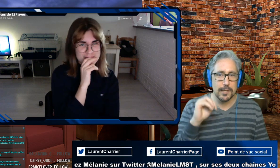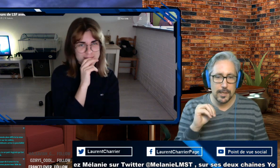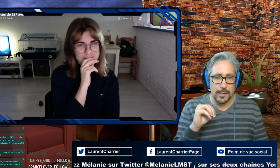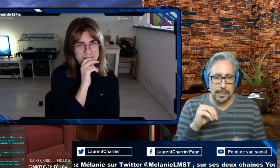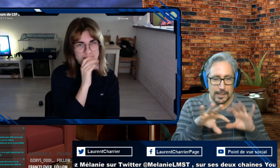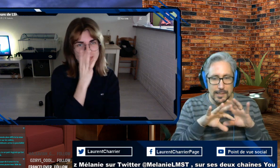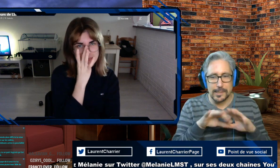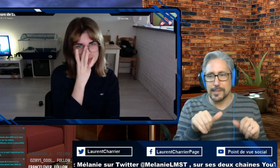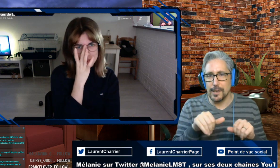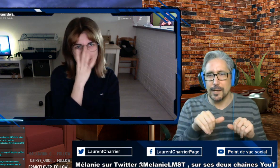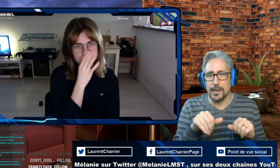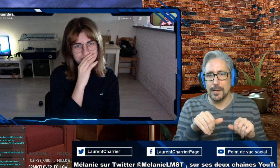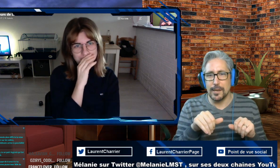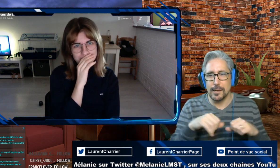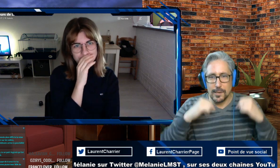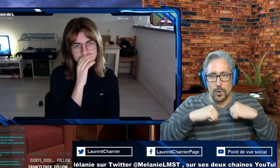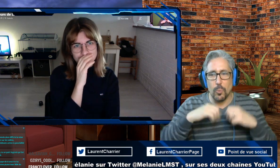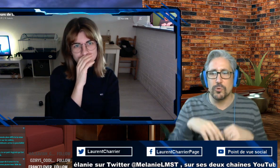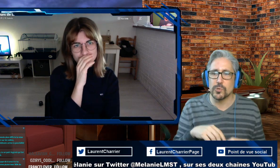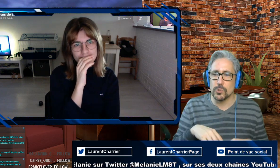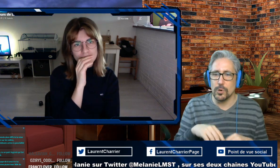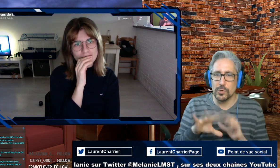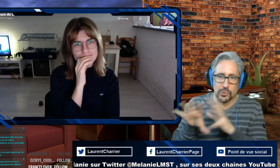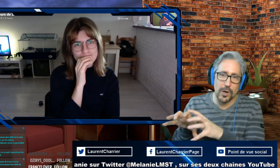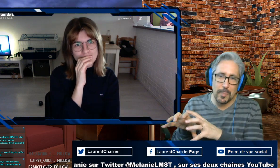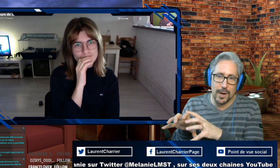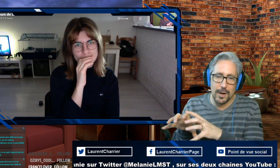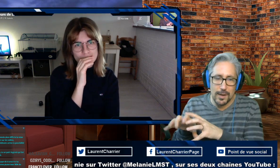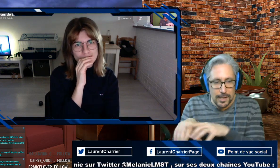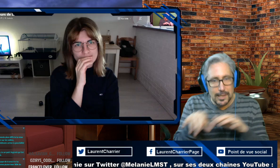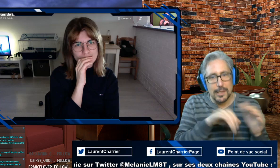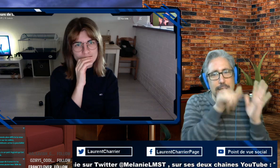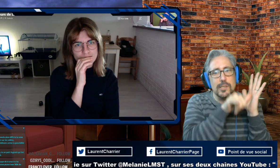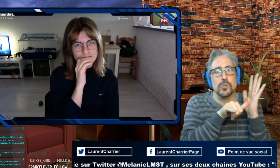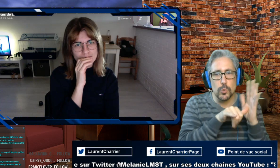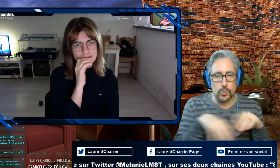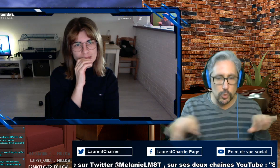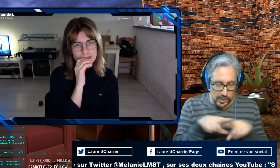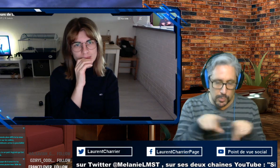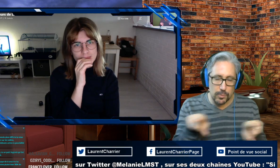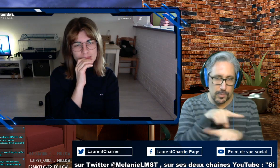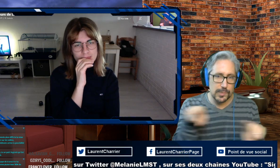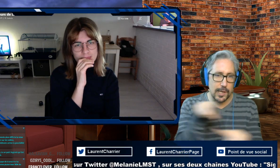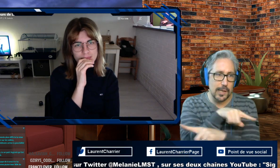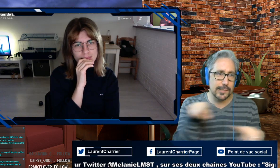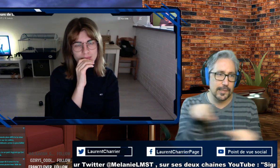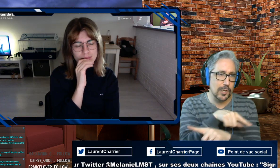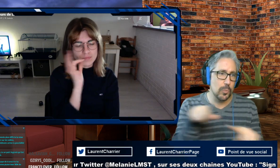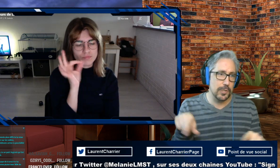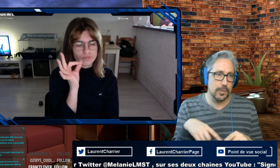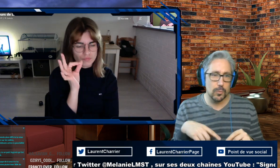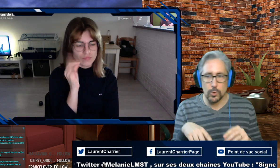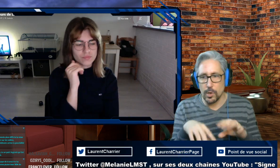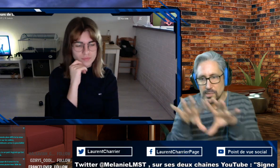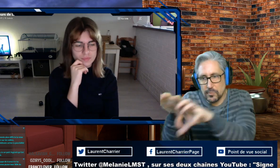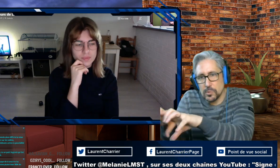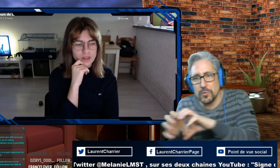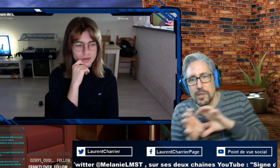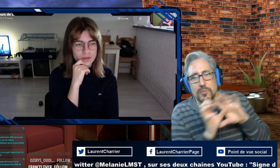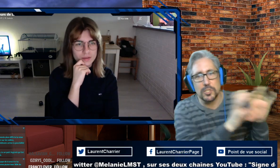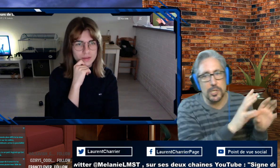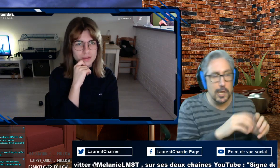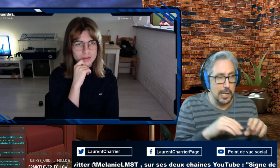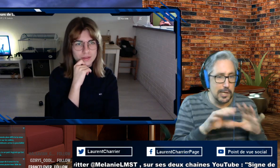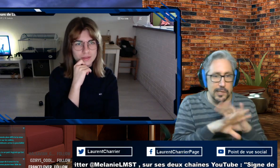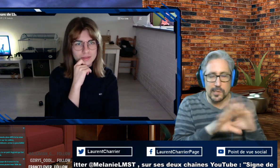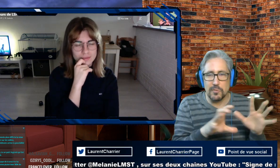VTT, ça, on peut sur Amara et sur YouTube, c'est bon. Ça communique. Donc, comme ça, vous envoyez